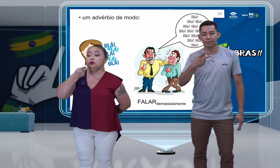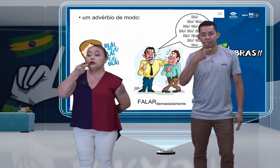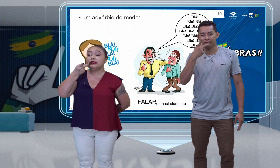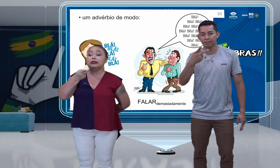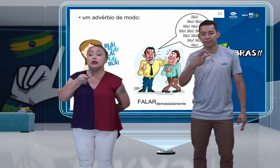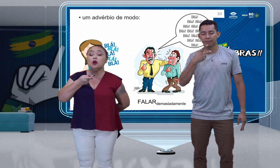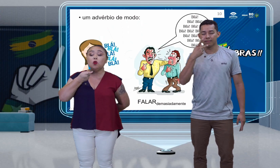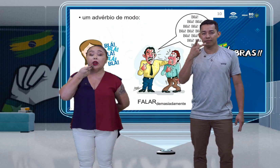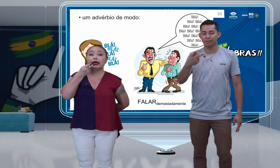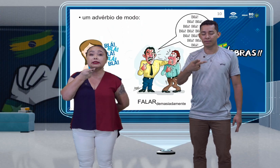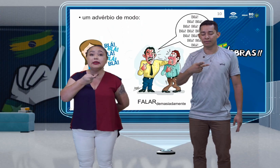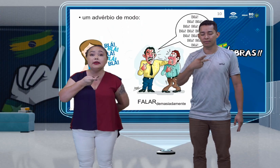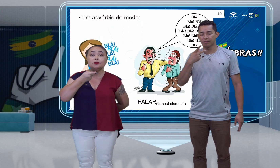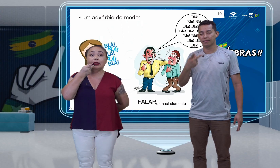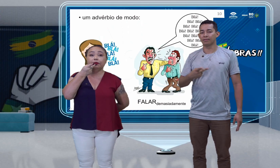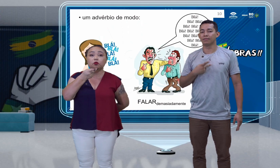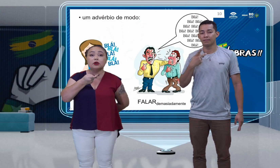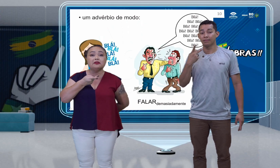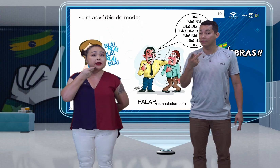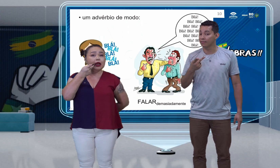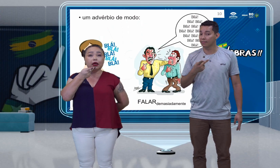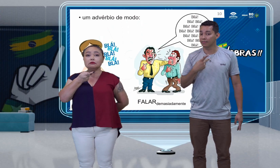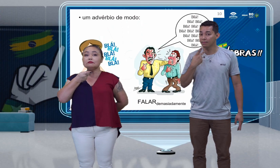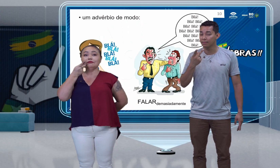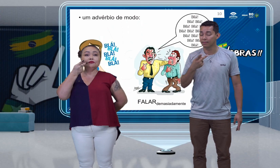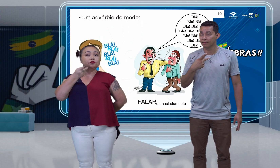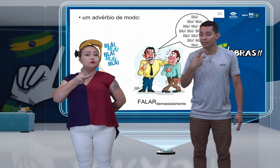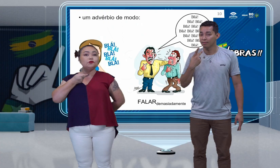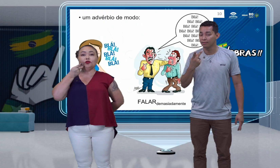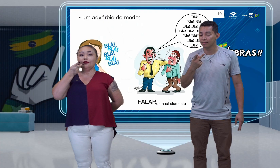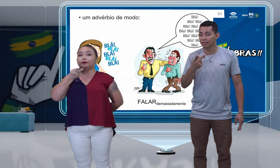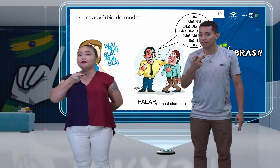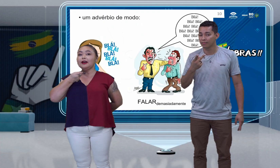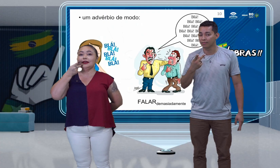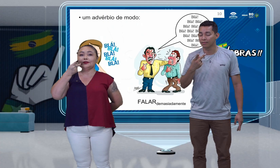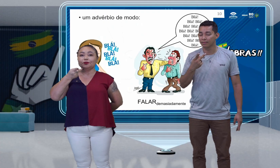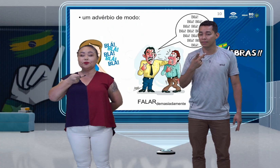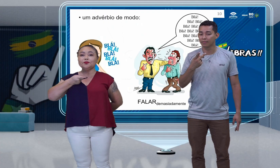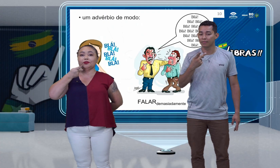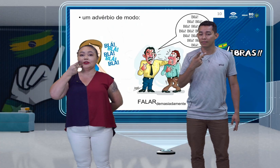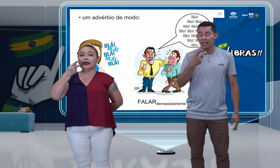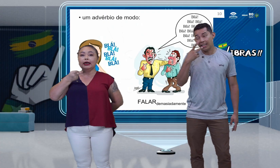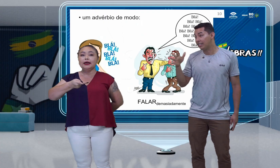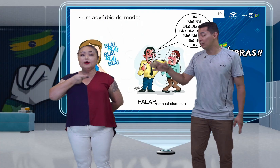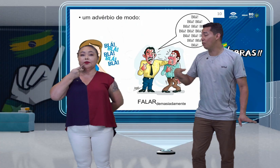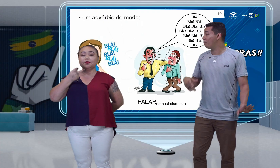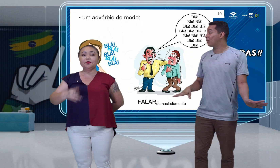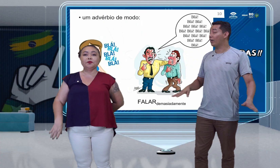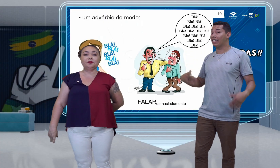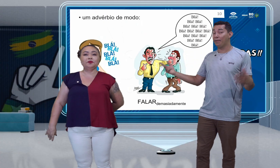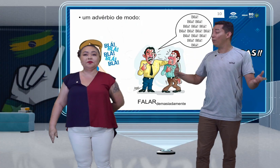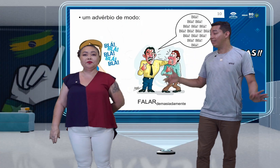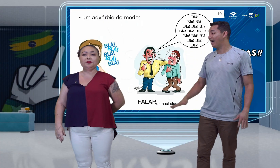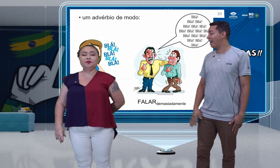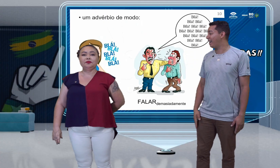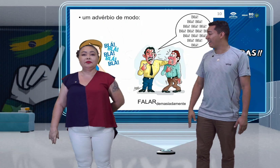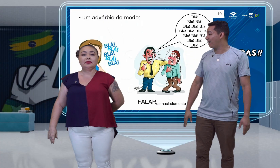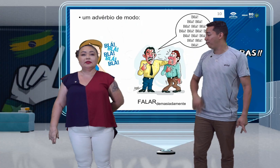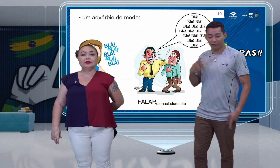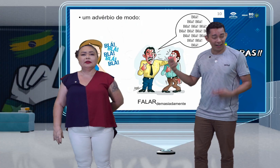Movimento circular saindo da boca. Falar. Estou falando. E se tem uma pessoa que ela é muito tagarela, que ela fala